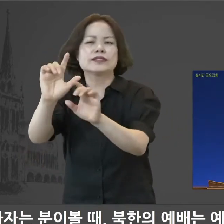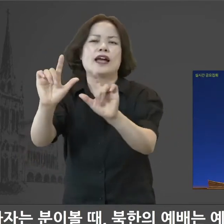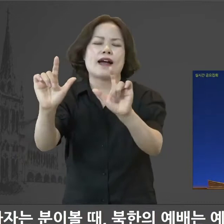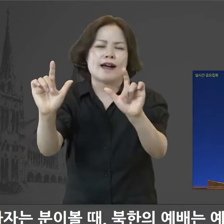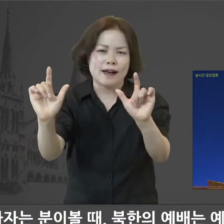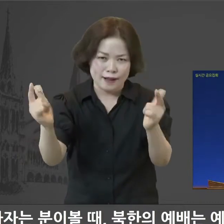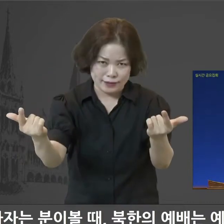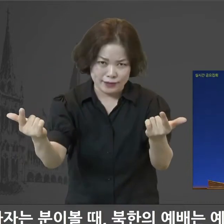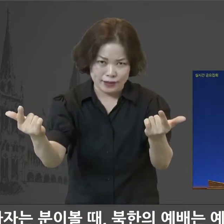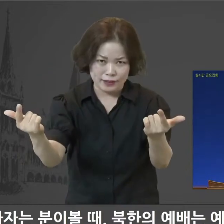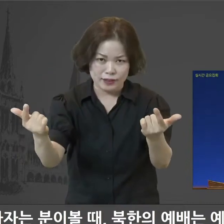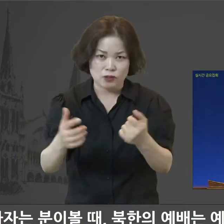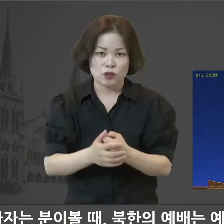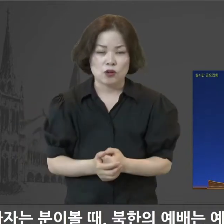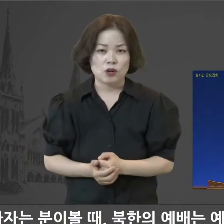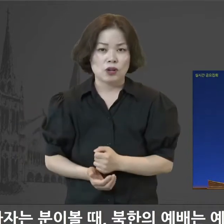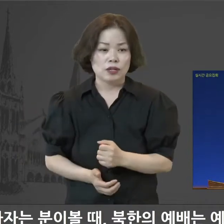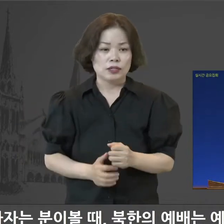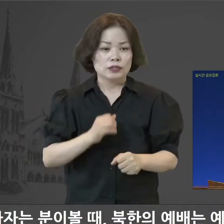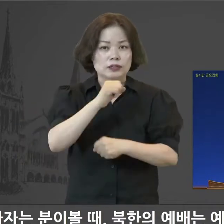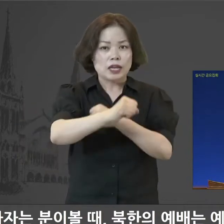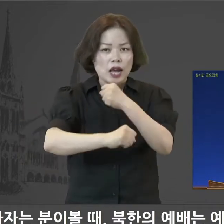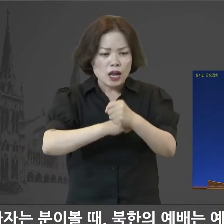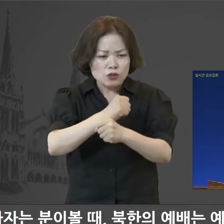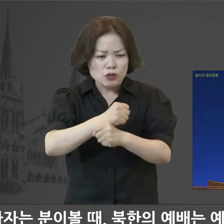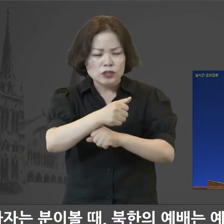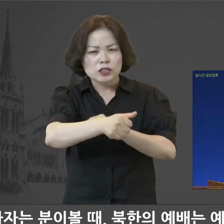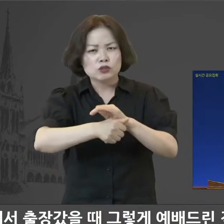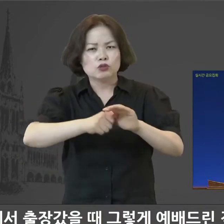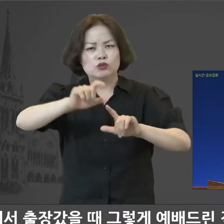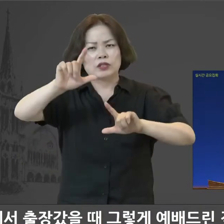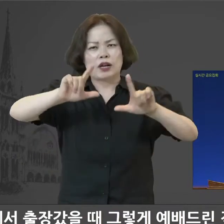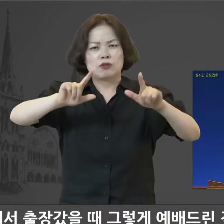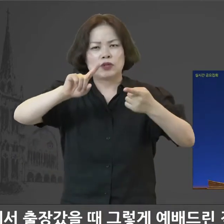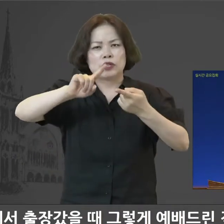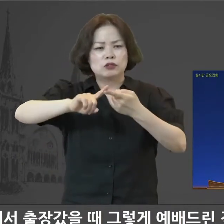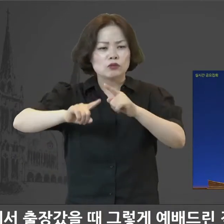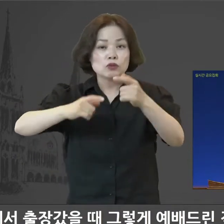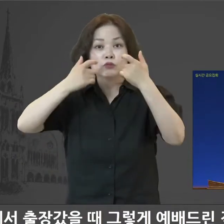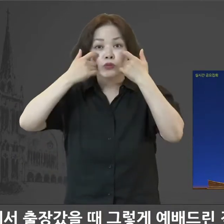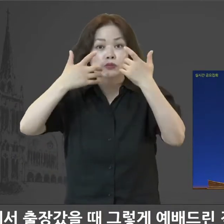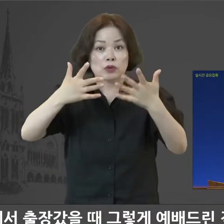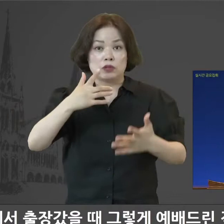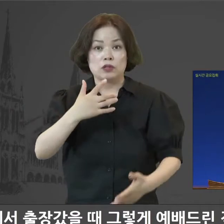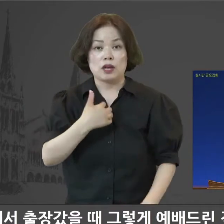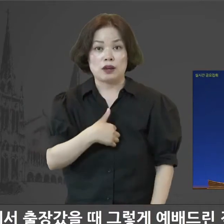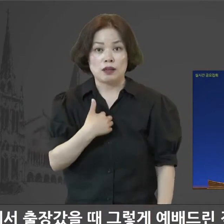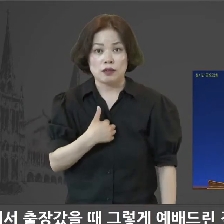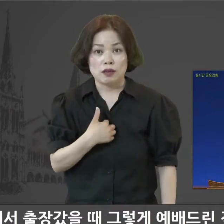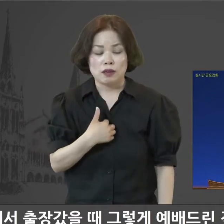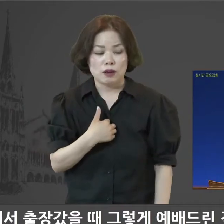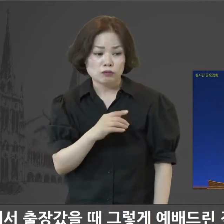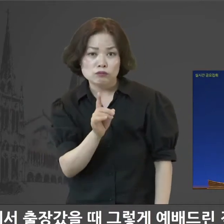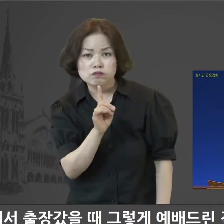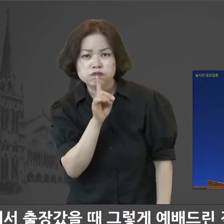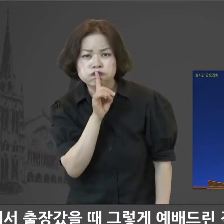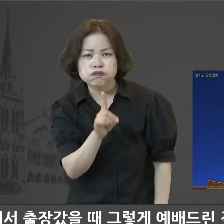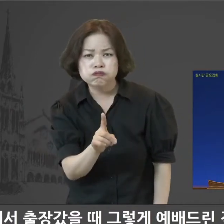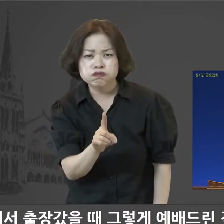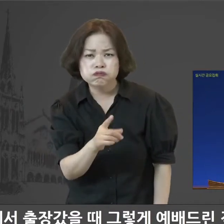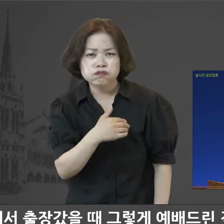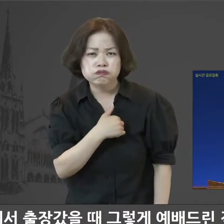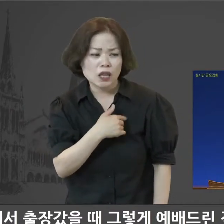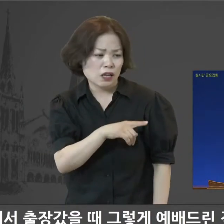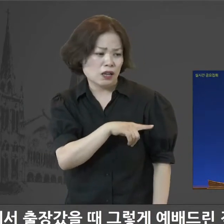지금 우리가 정신을 차려 자유의 위축 상황이라고 하는 것을 우리가 분명히 봐야 됩니다. 그러니까 무슨 얘기냐면